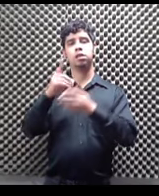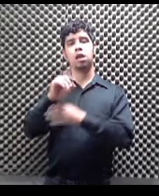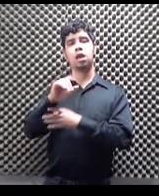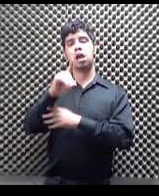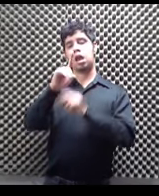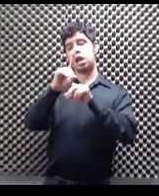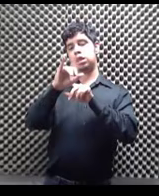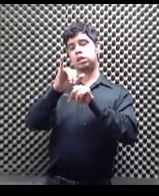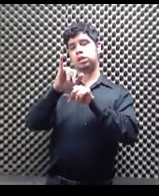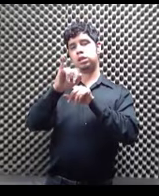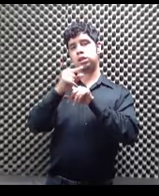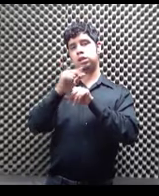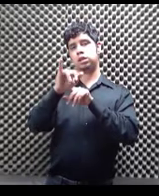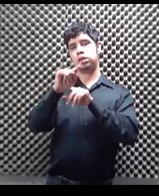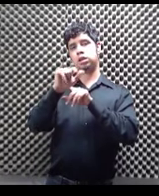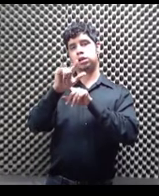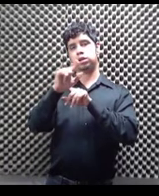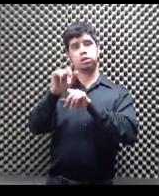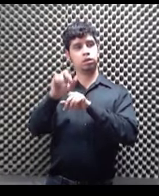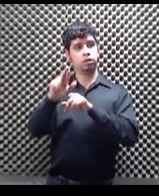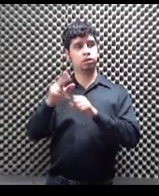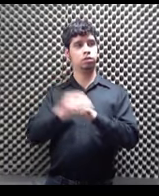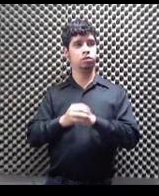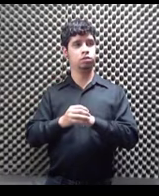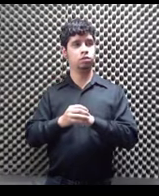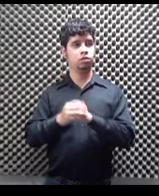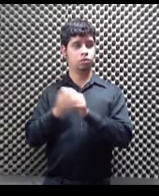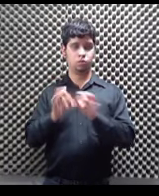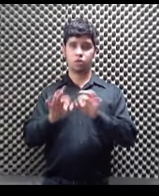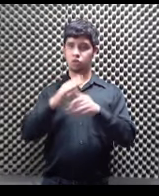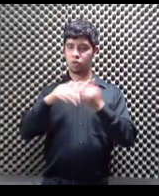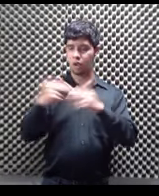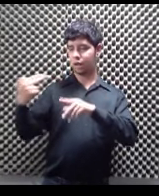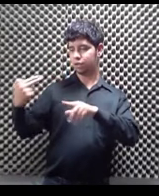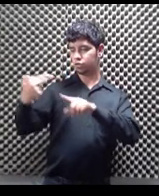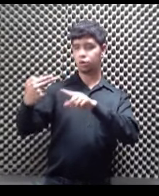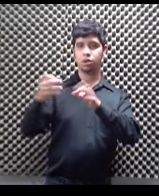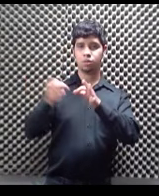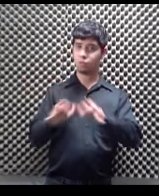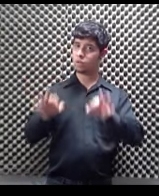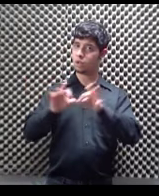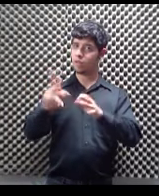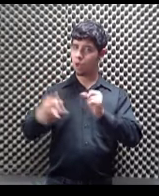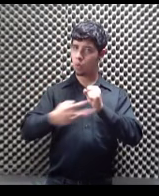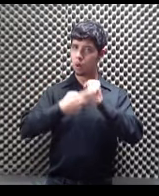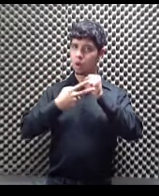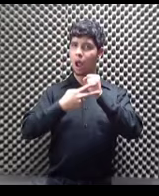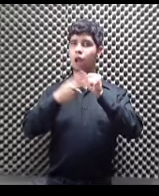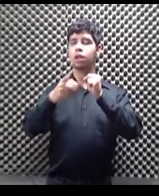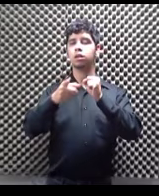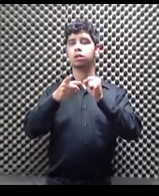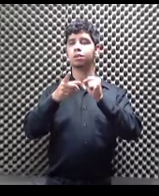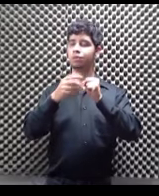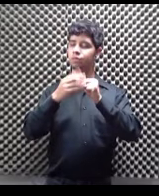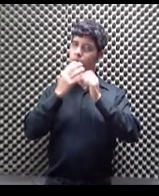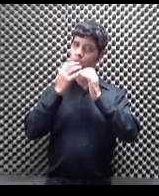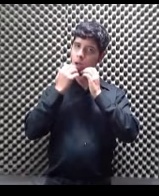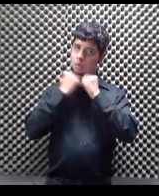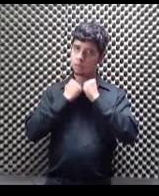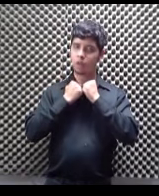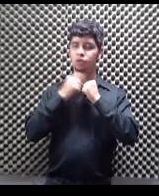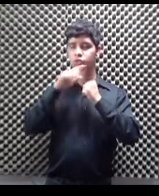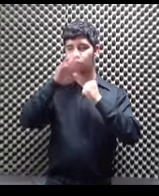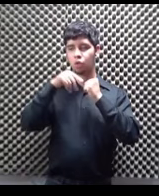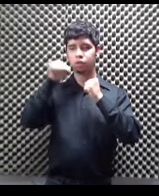proyectos eso, eso es lo que hace la historia de los pueblos. Guardar, tener esa historia, guardarla, preservar todo